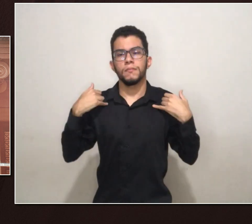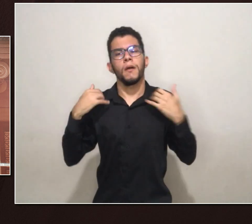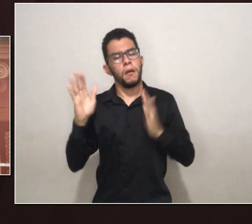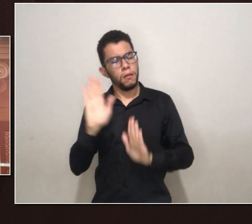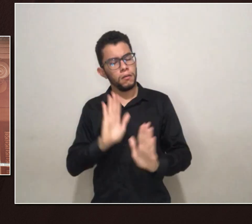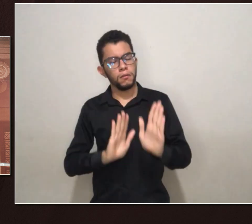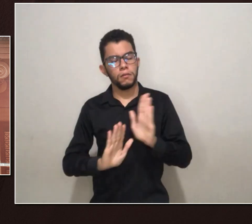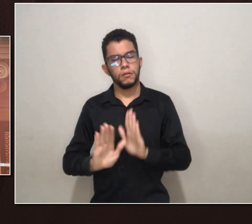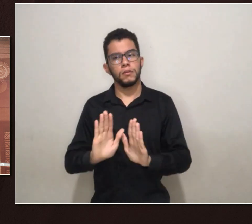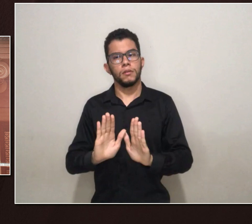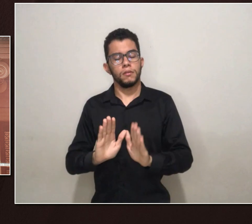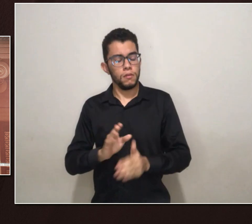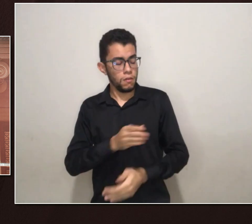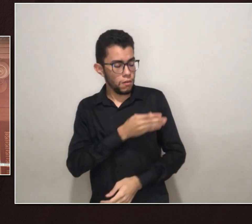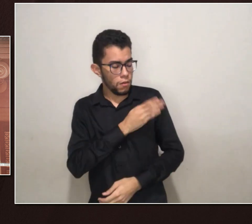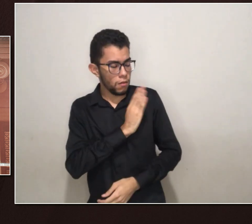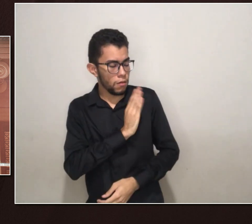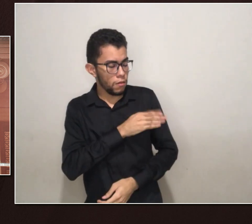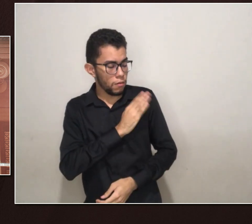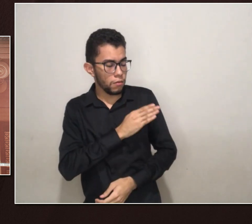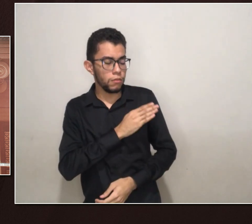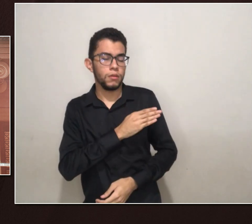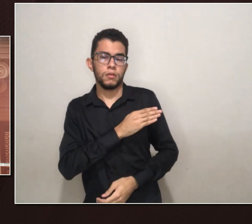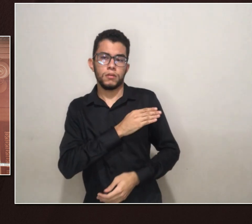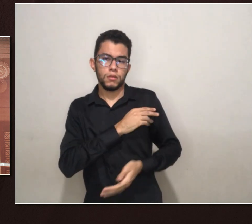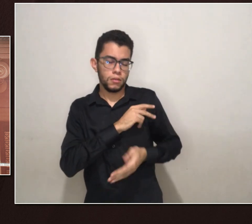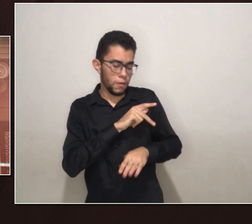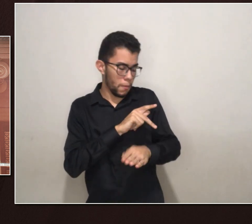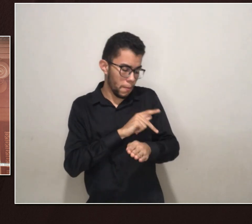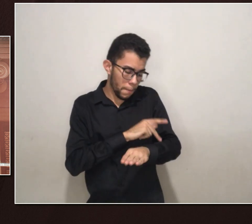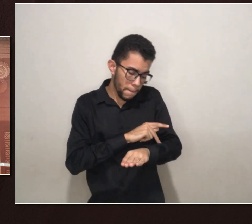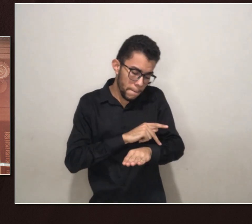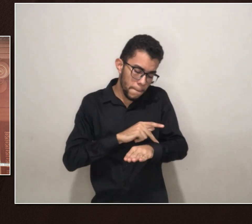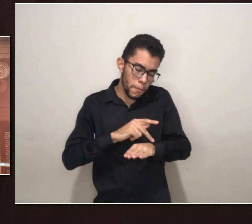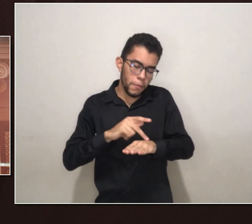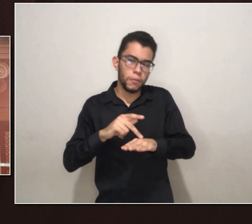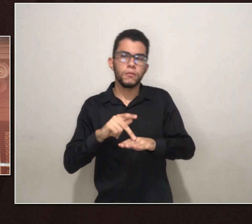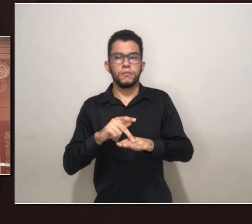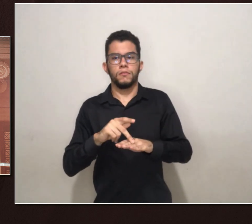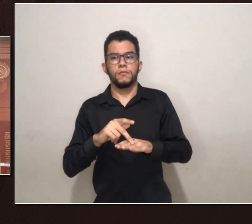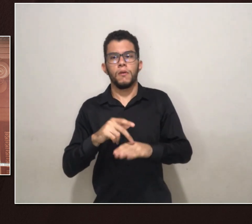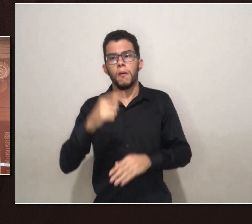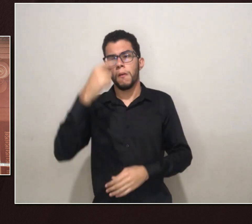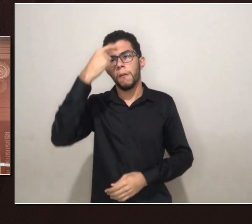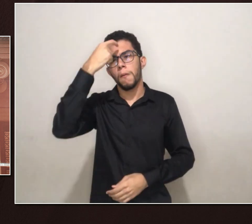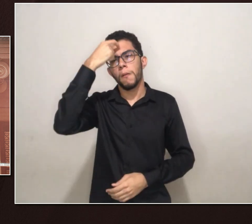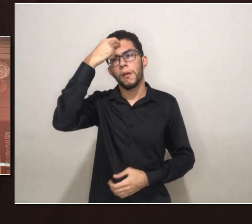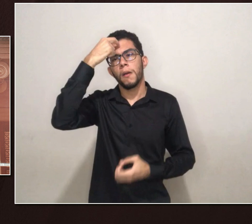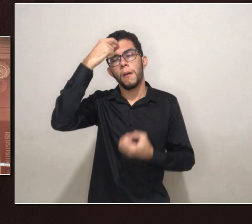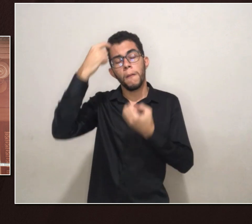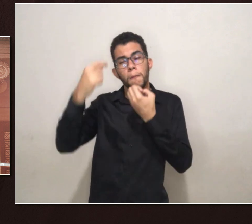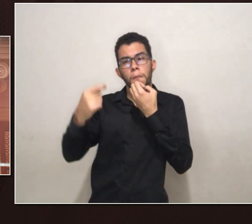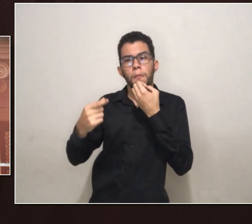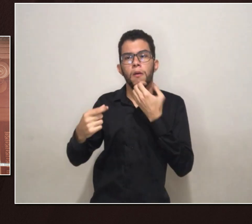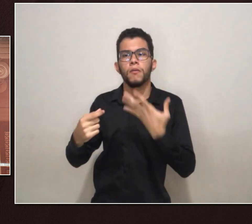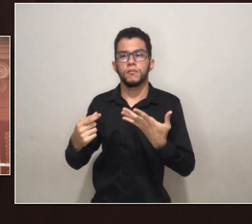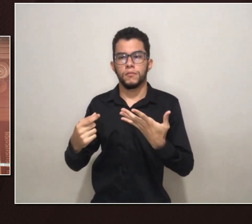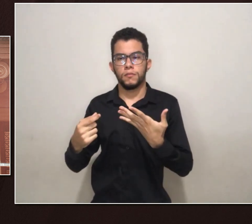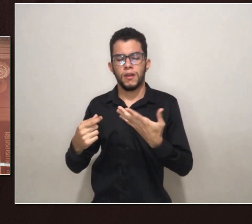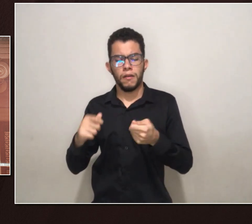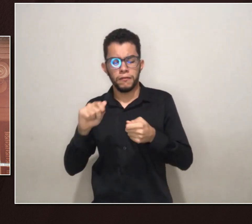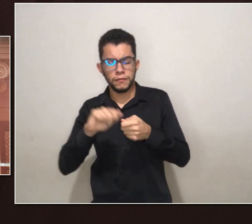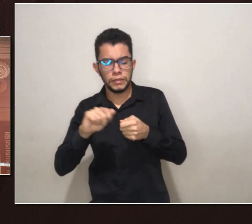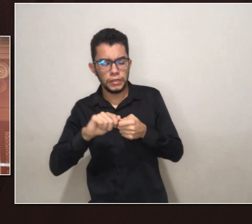coração puro e de uma boa consciência, não fazer nada que afete a nossa consciência. A